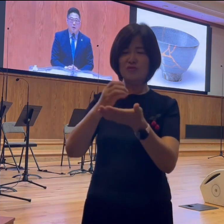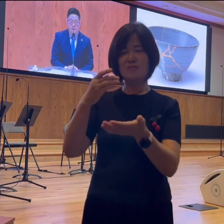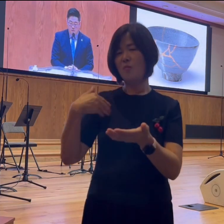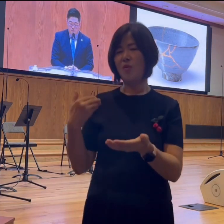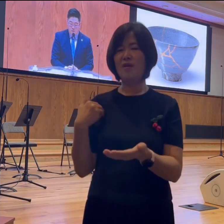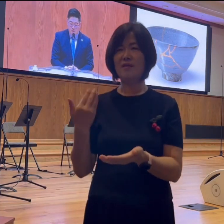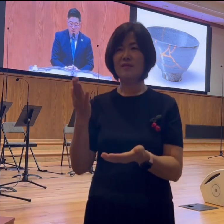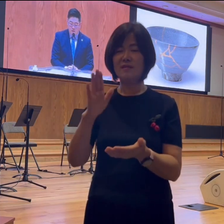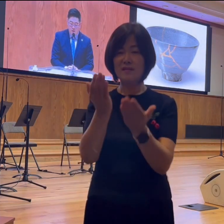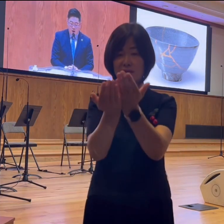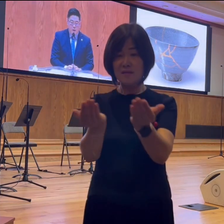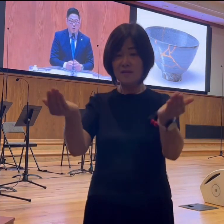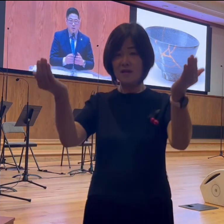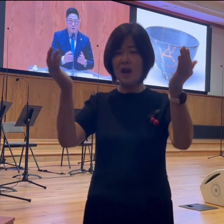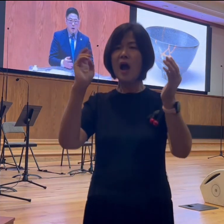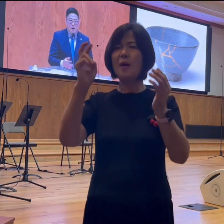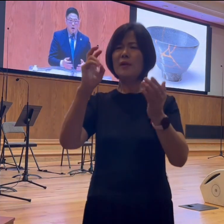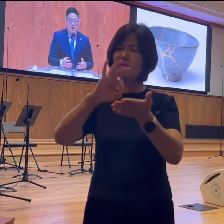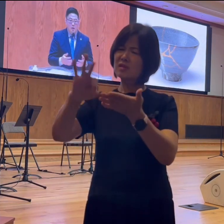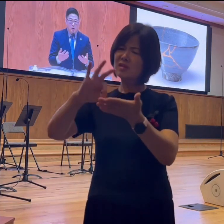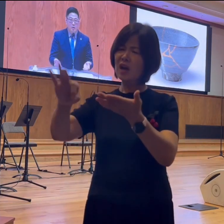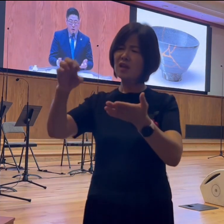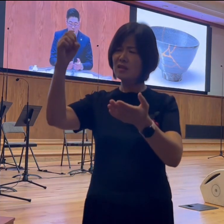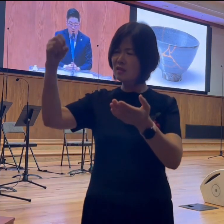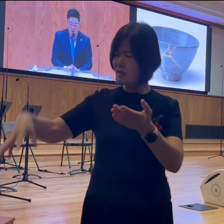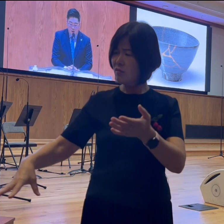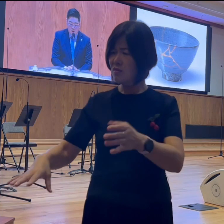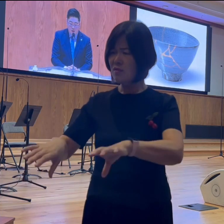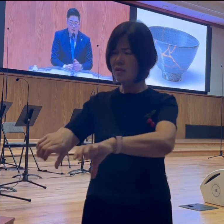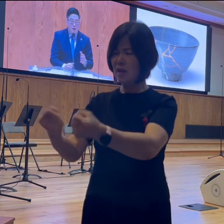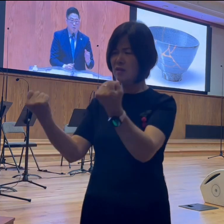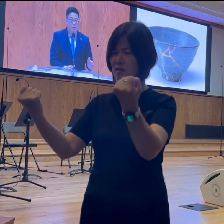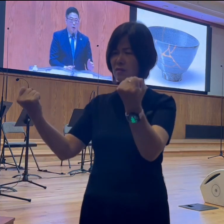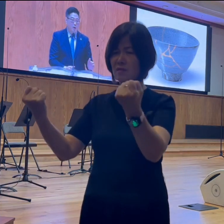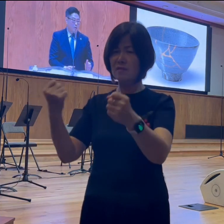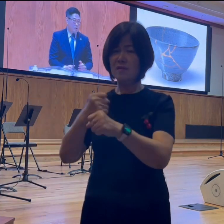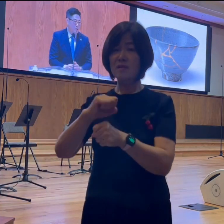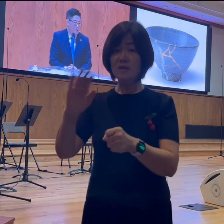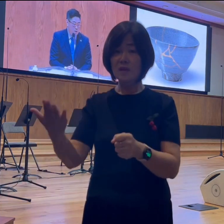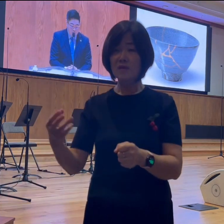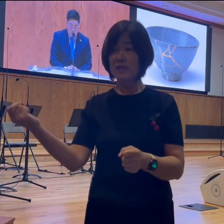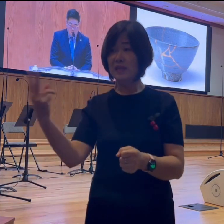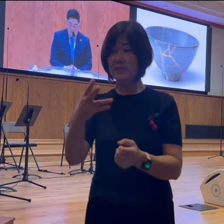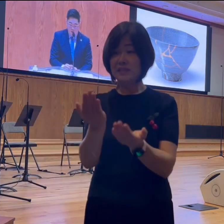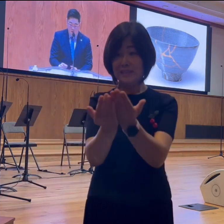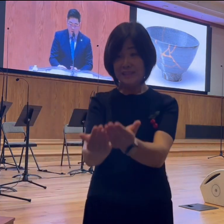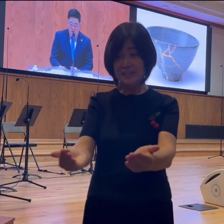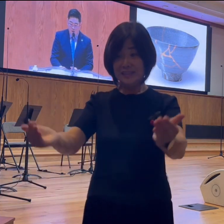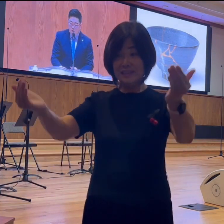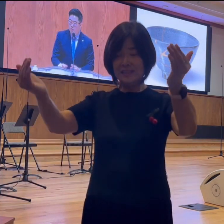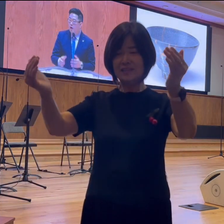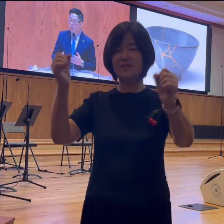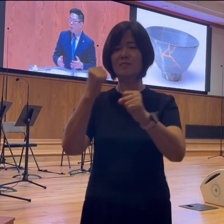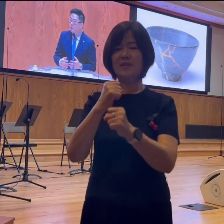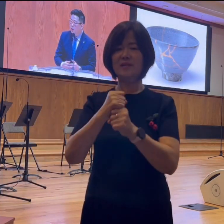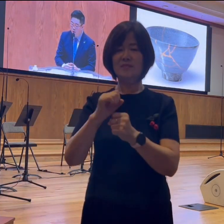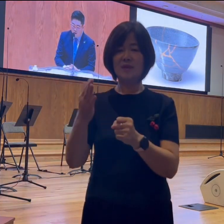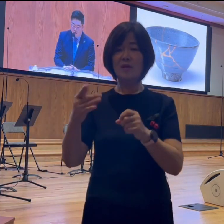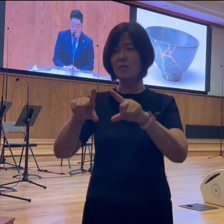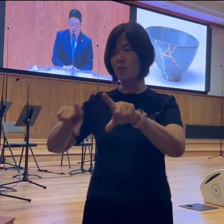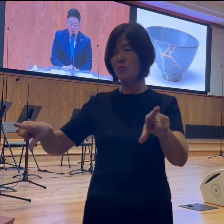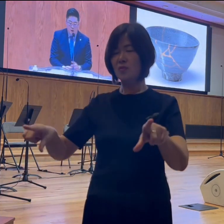없지만 아마도 쓰다가 떨어뜨려서 산산조각이 났던 그릇일 것입니다. 근데 여러분, 우리가